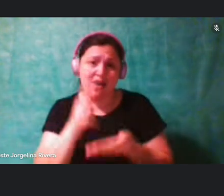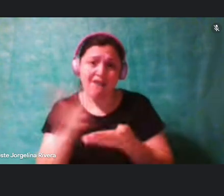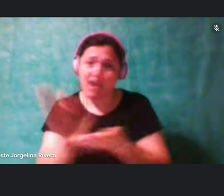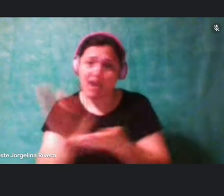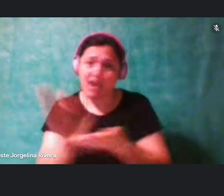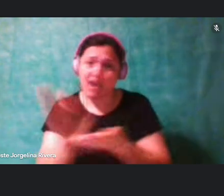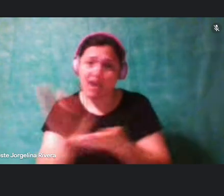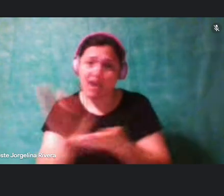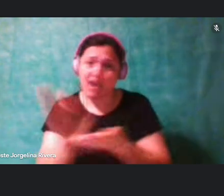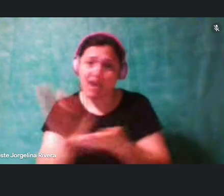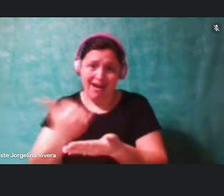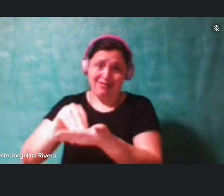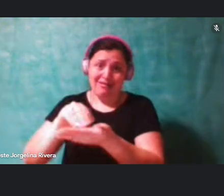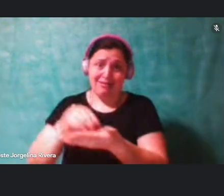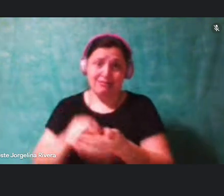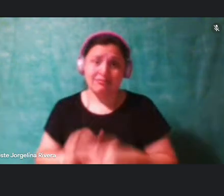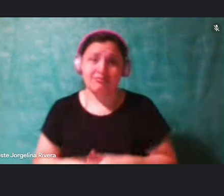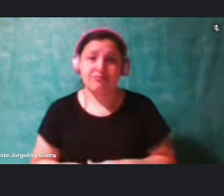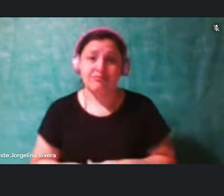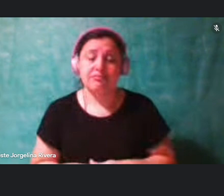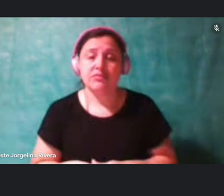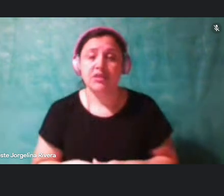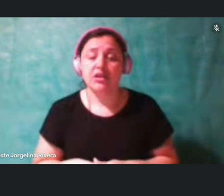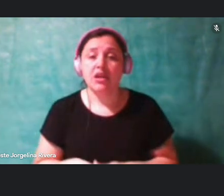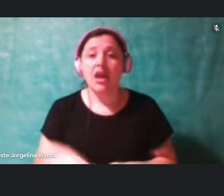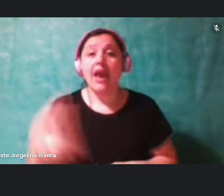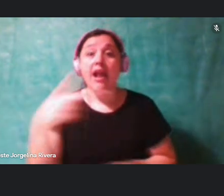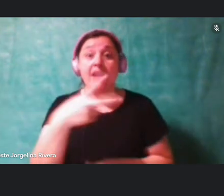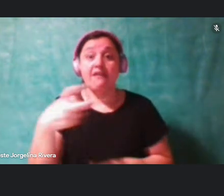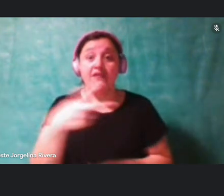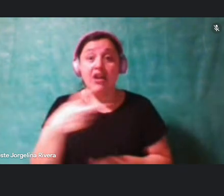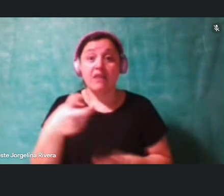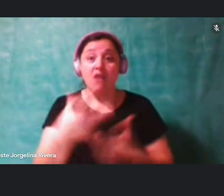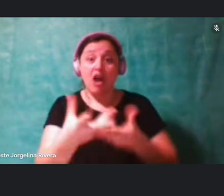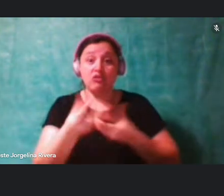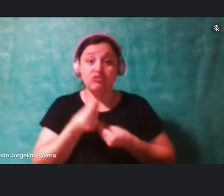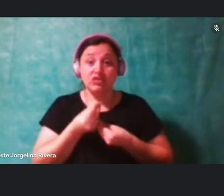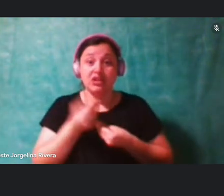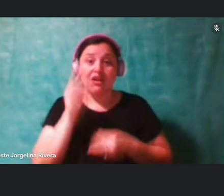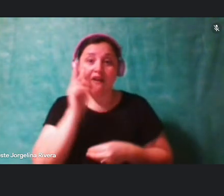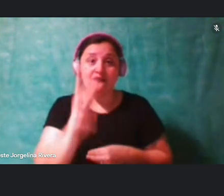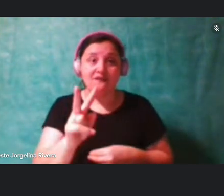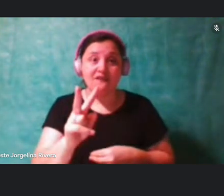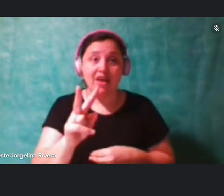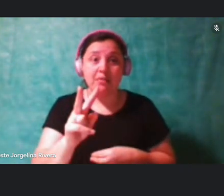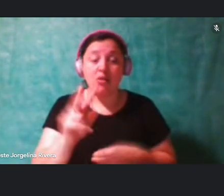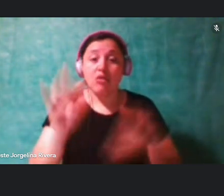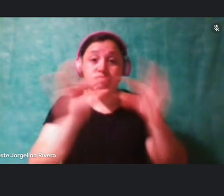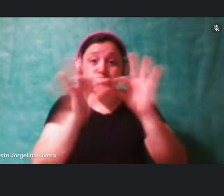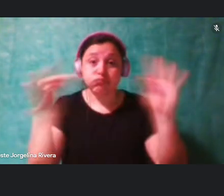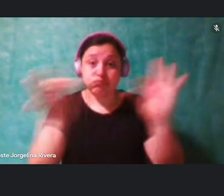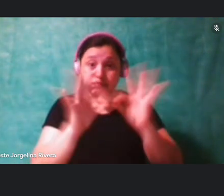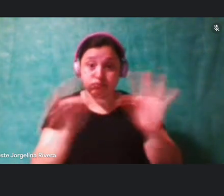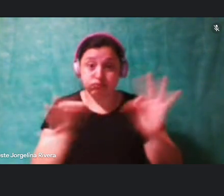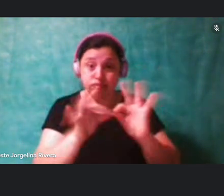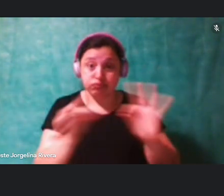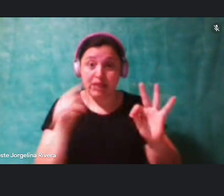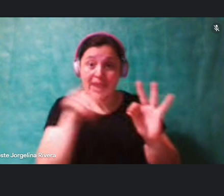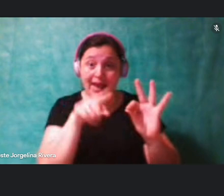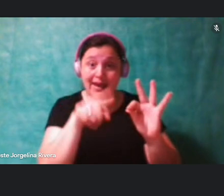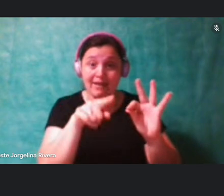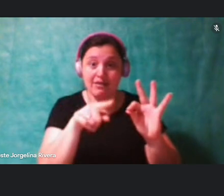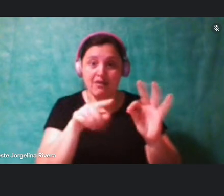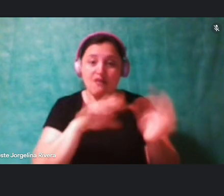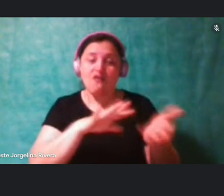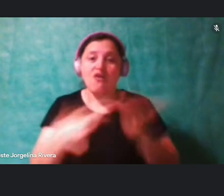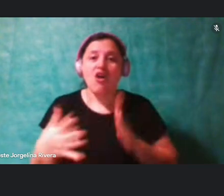ven adelante del verbo living, que es del verbo vivir. Entonces sería están viviendo. ¿Sí?